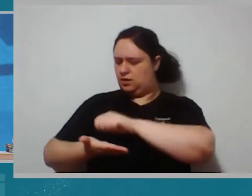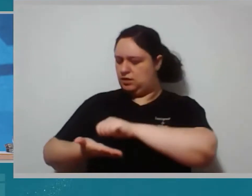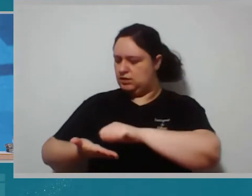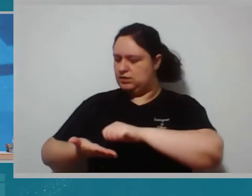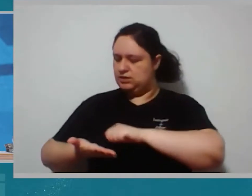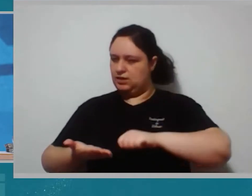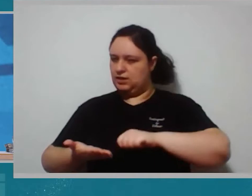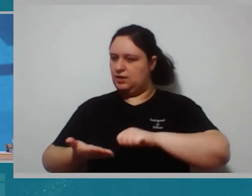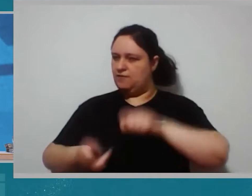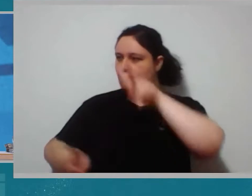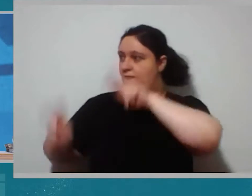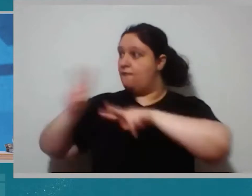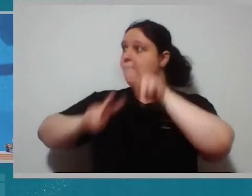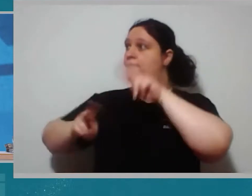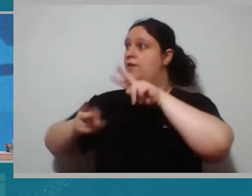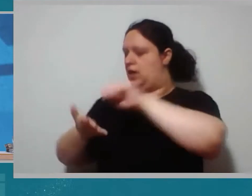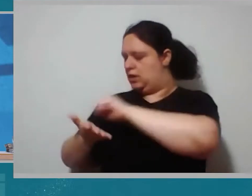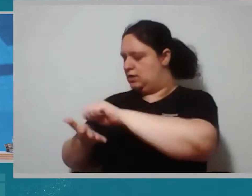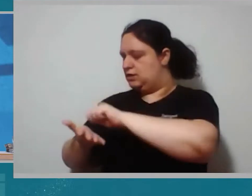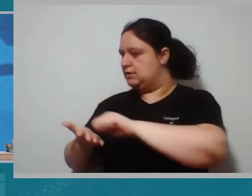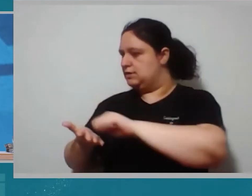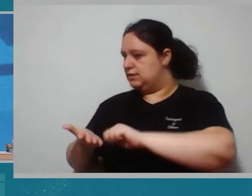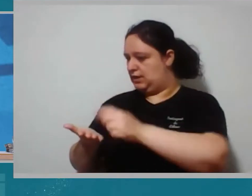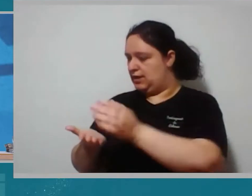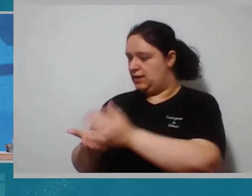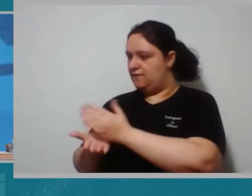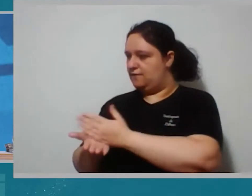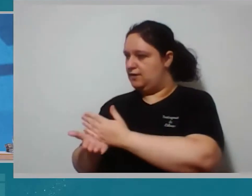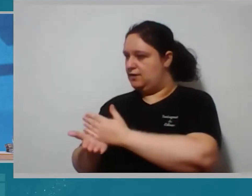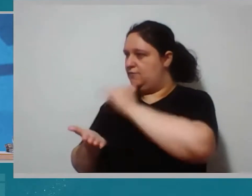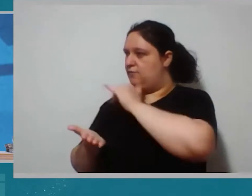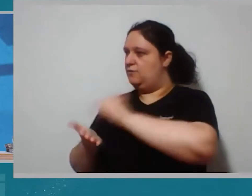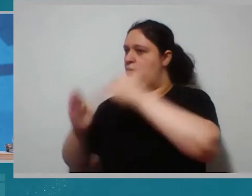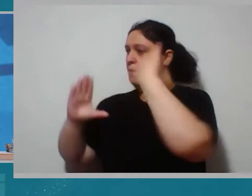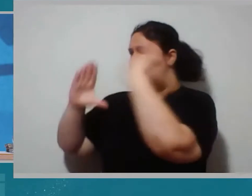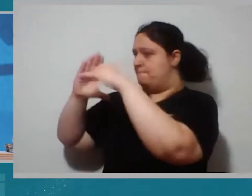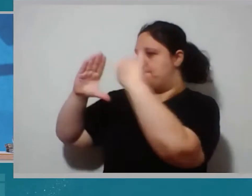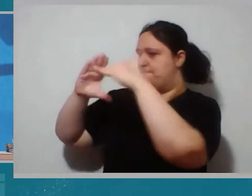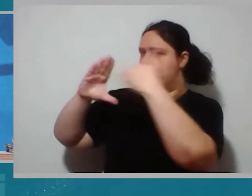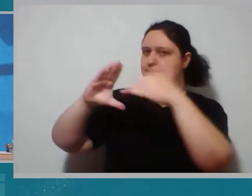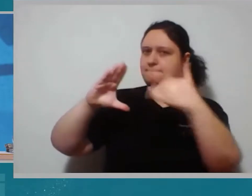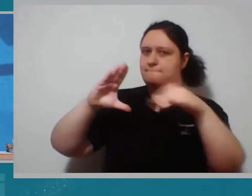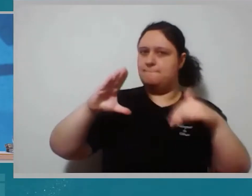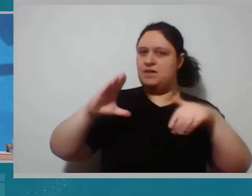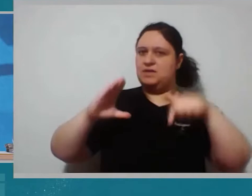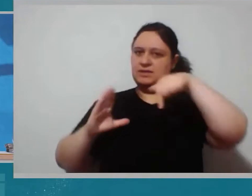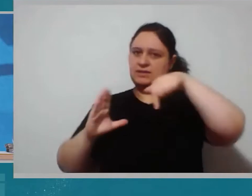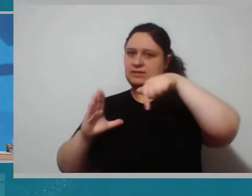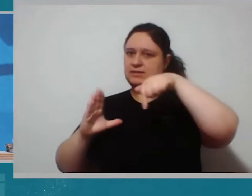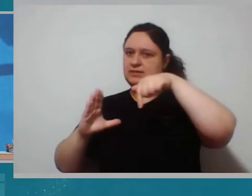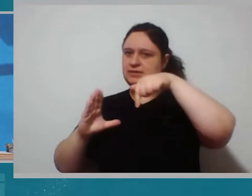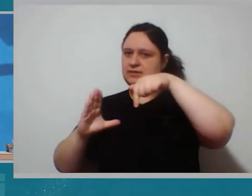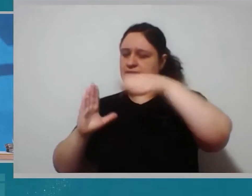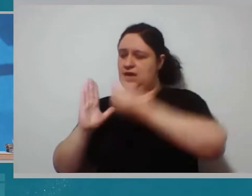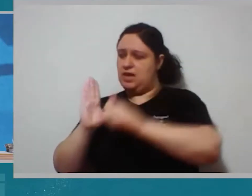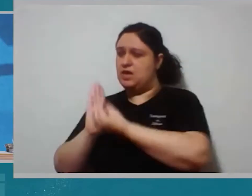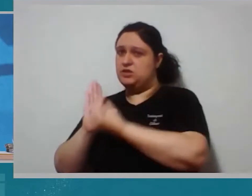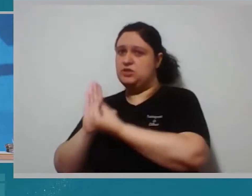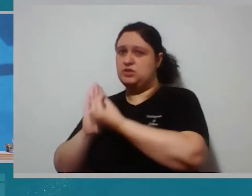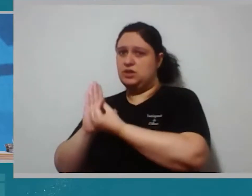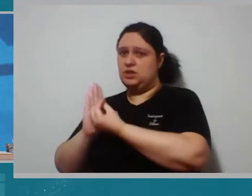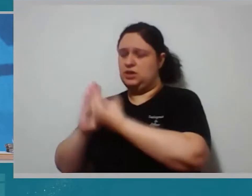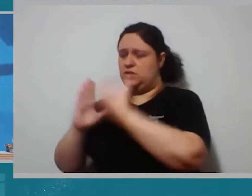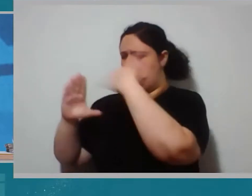escreve em livros e manda às sete igrejas: Éfeso, Esmirna, Pérgamo, Tiatira, Sardes,